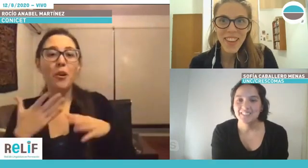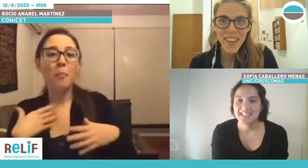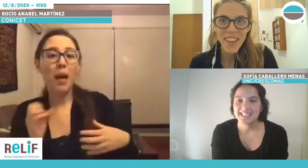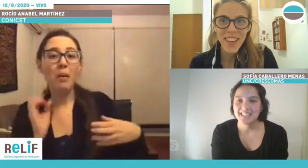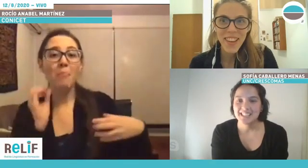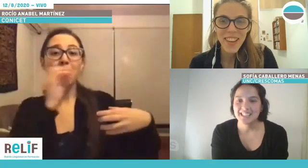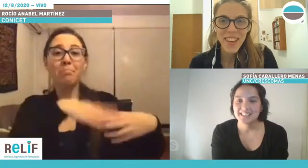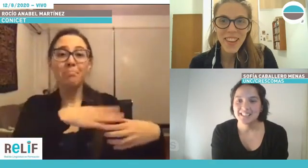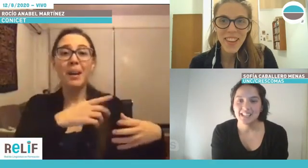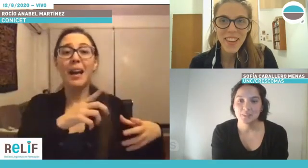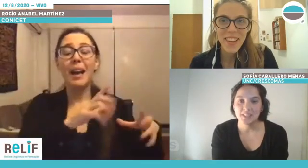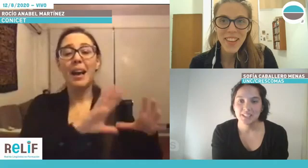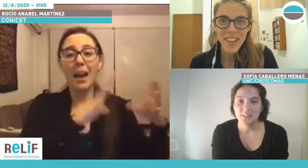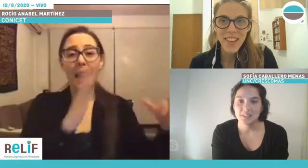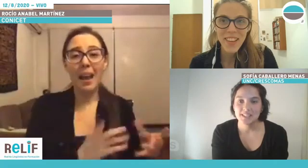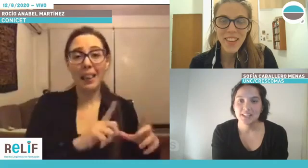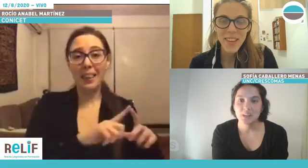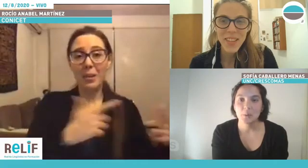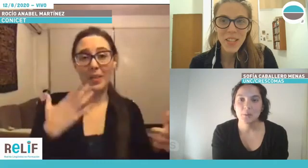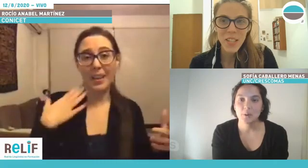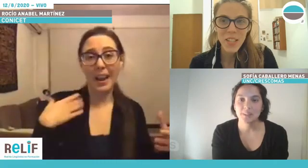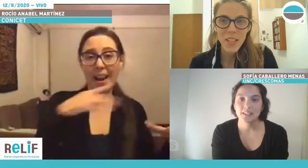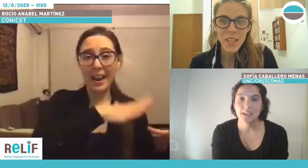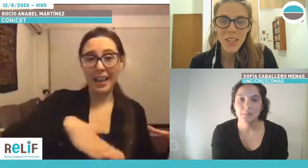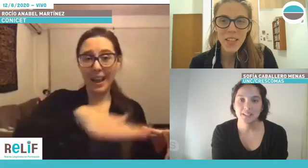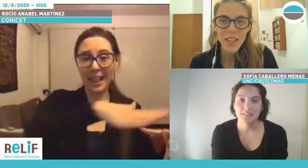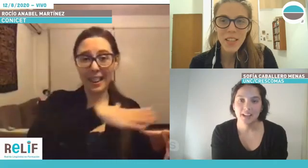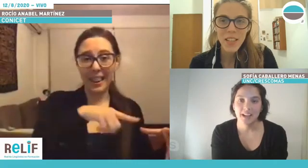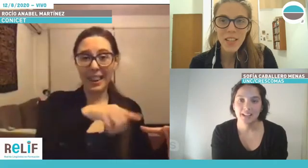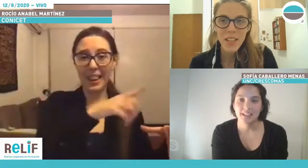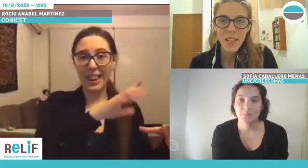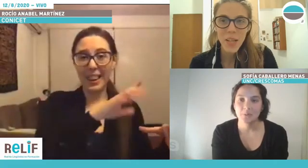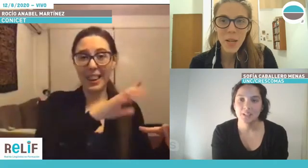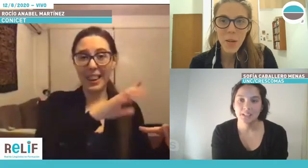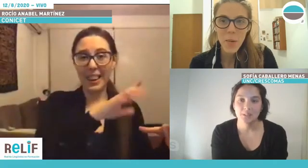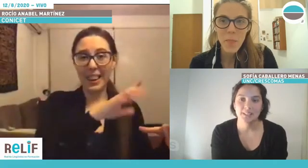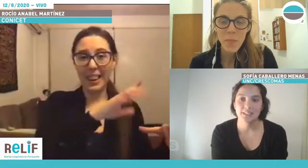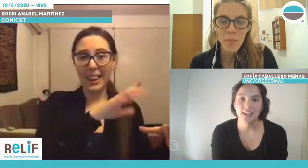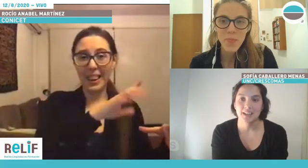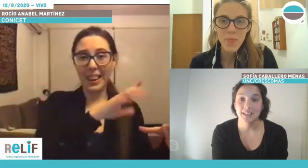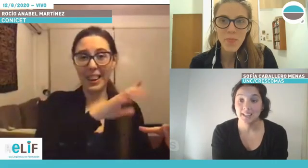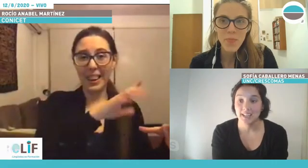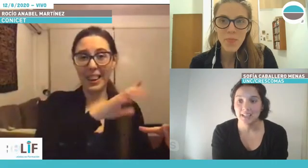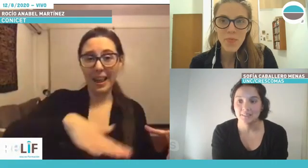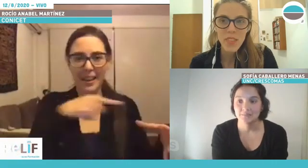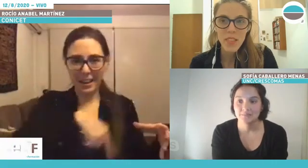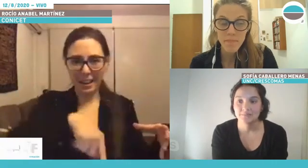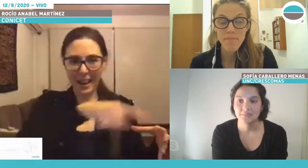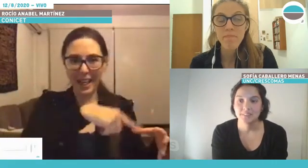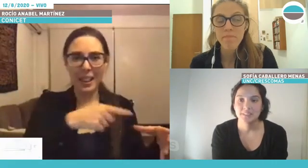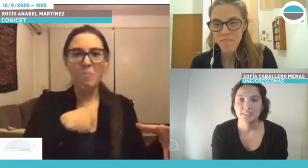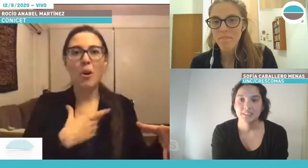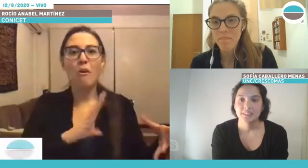que la lengua de señas, la lingüística de lengua de señas puede aportar también al campo de la lingüística